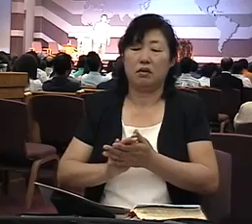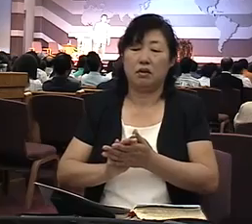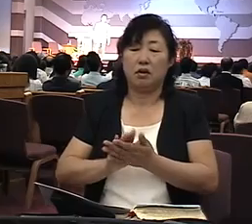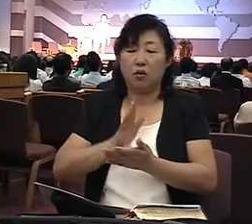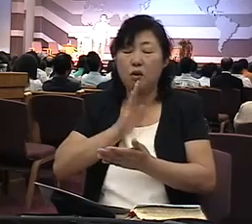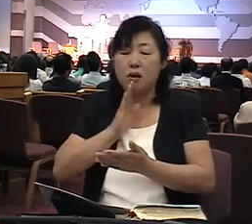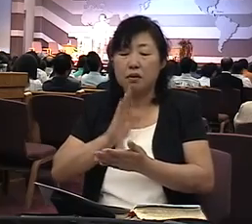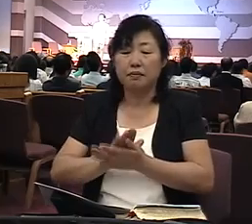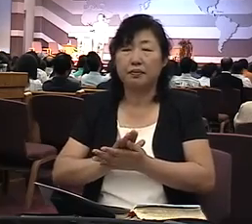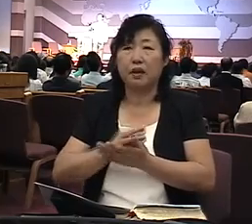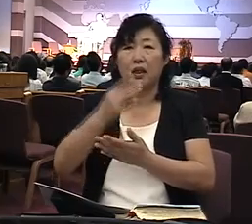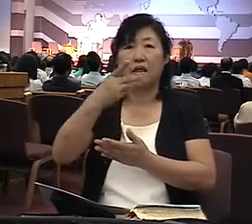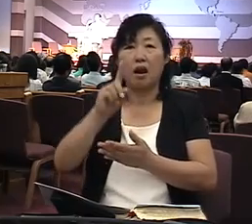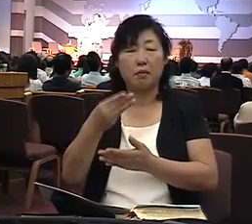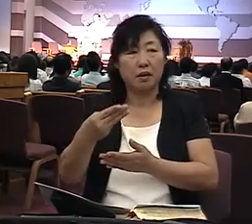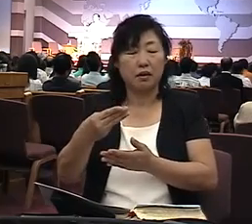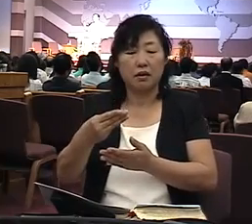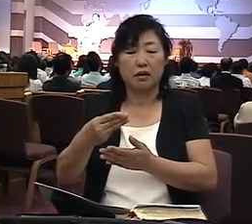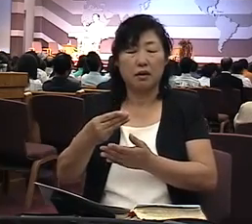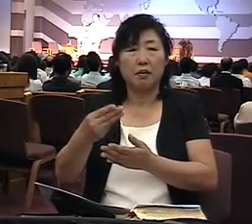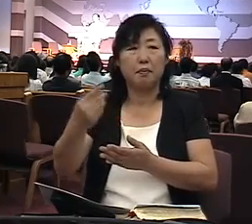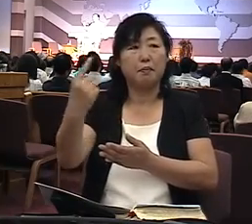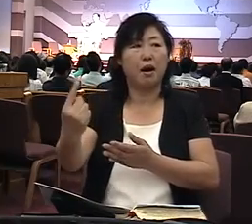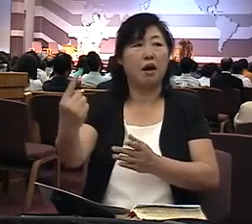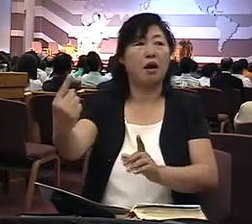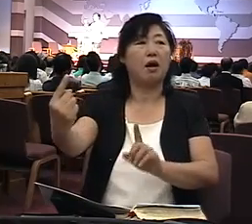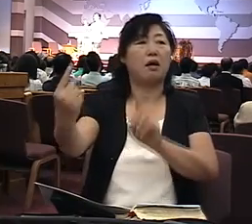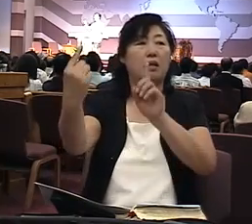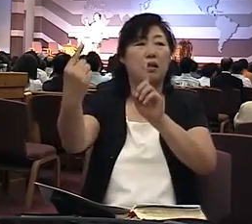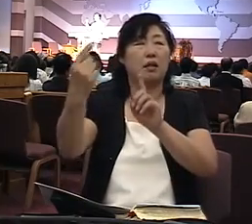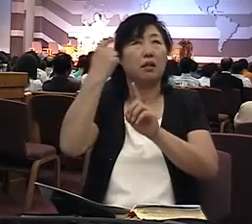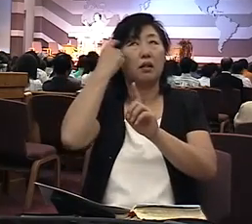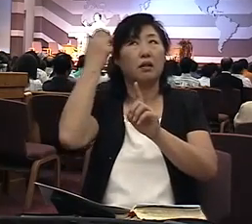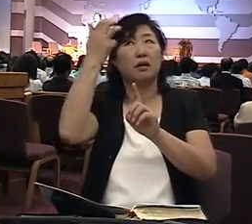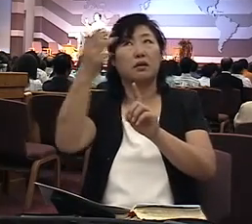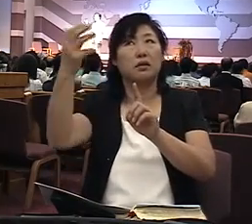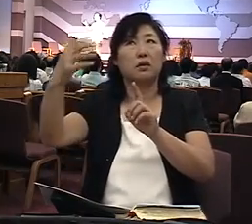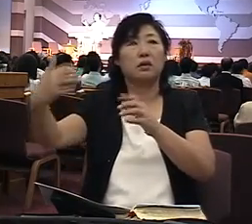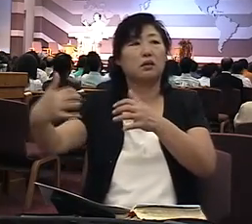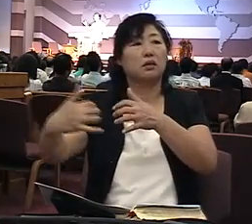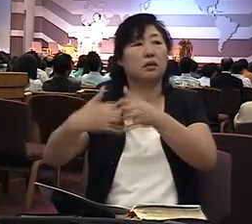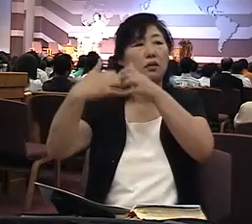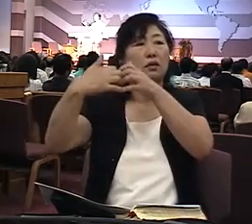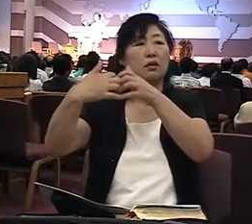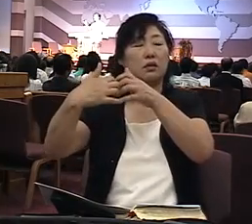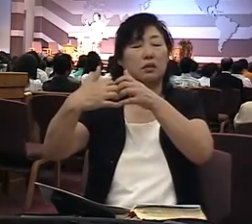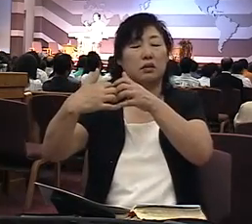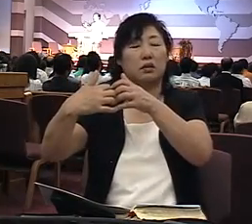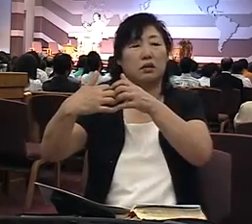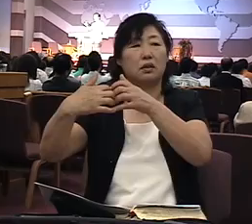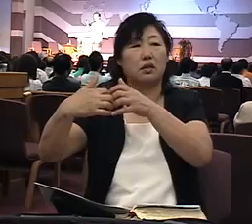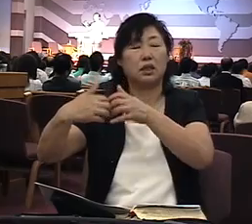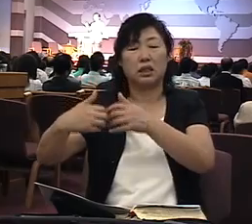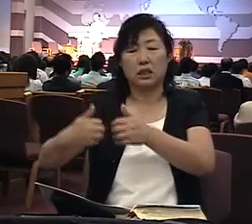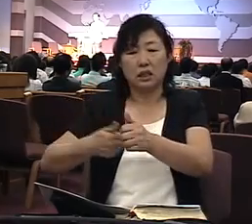과연 탈레반과 맞서서 영적으로 싸워 이길 수 있는 군사들이 여기서 양육되고